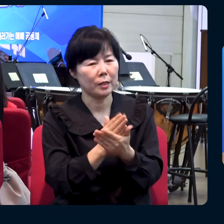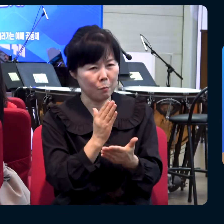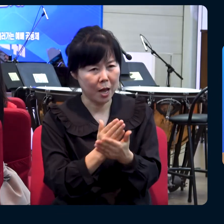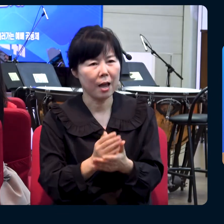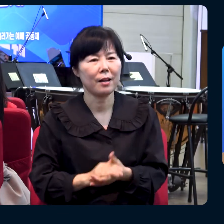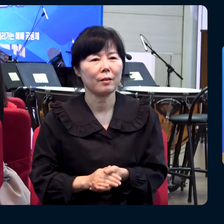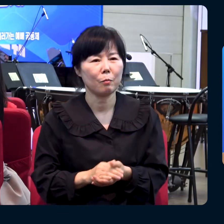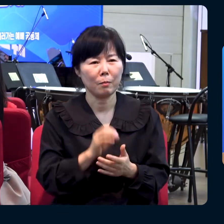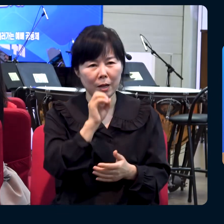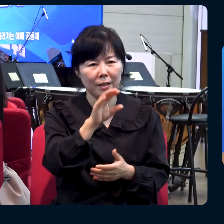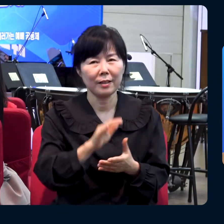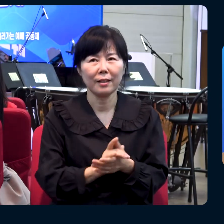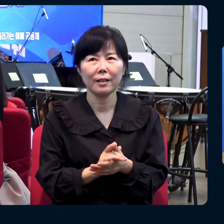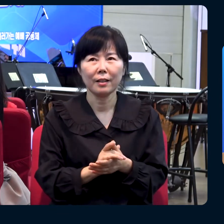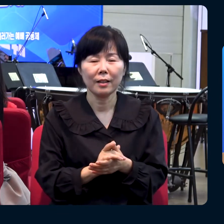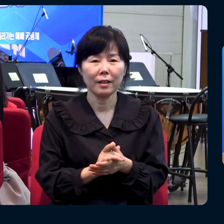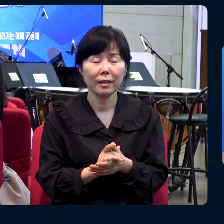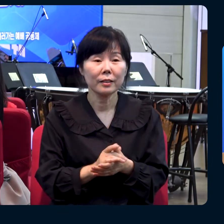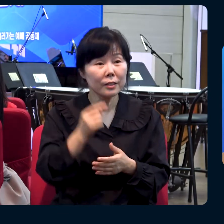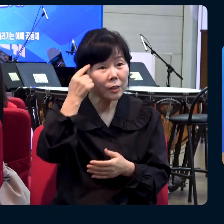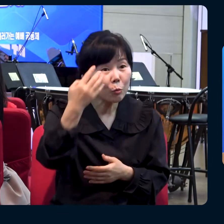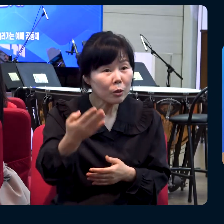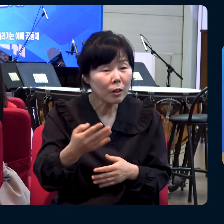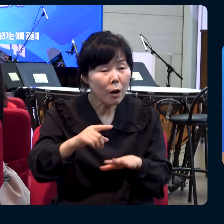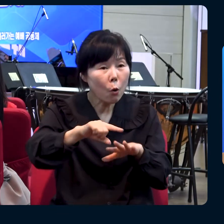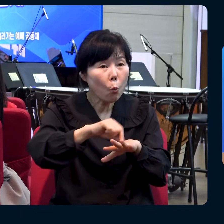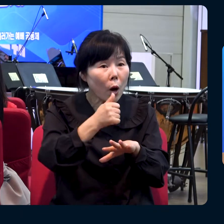질문 하나 해볼게요. 누가 왕이에요?